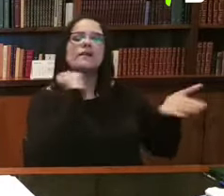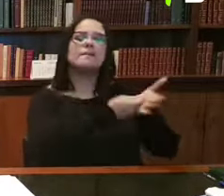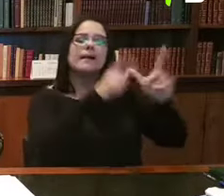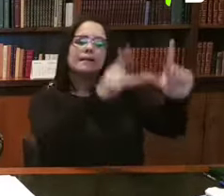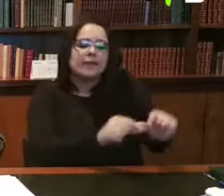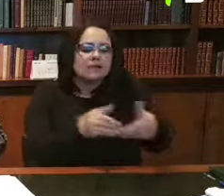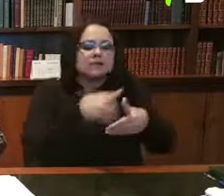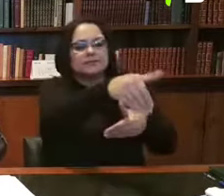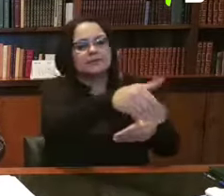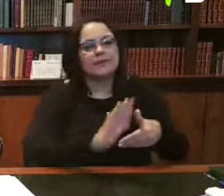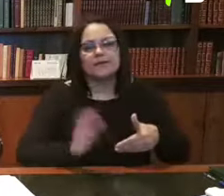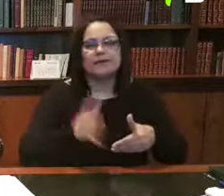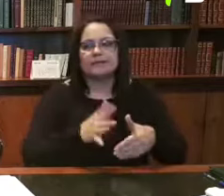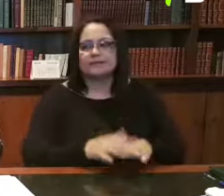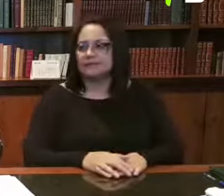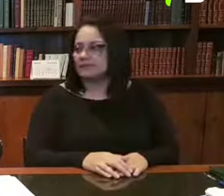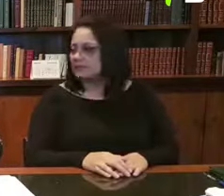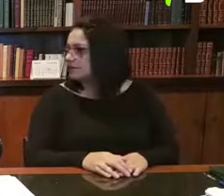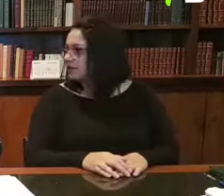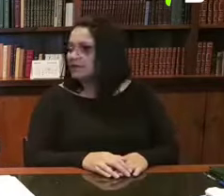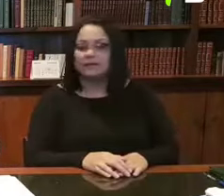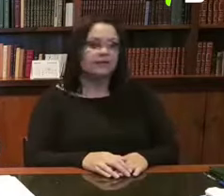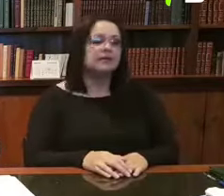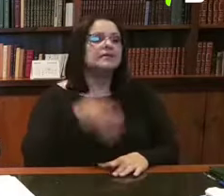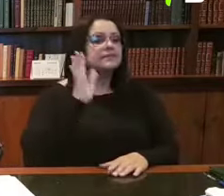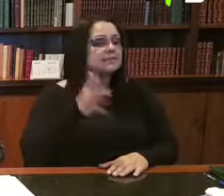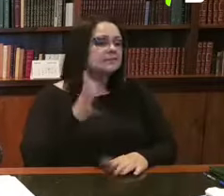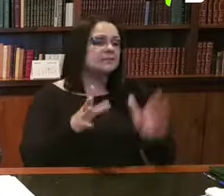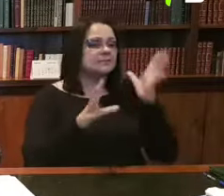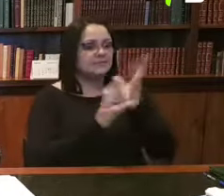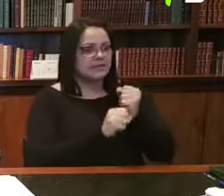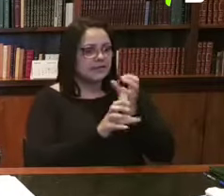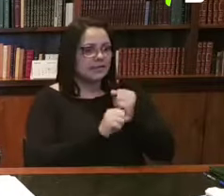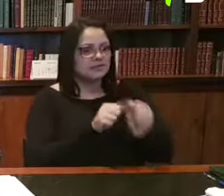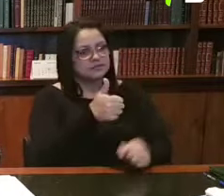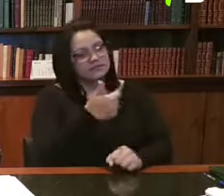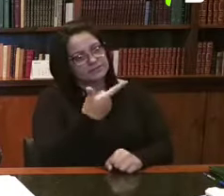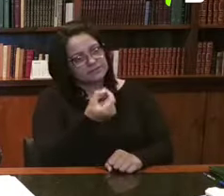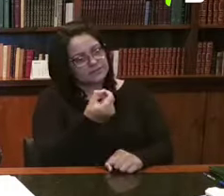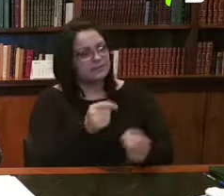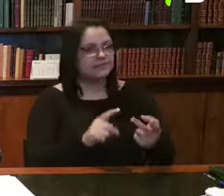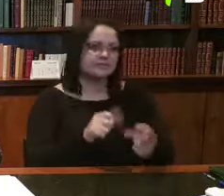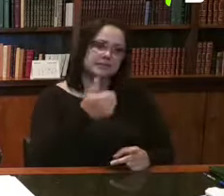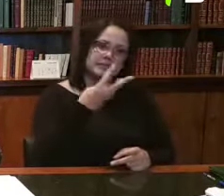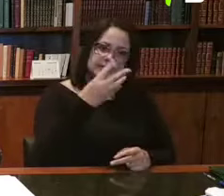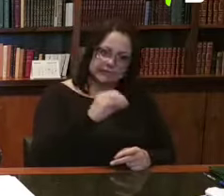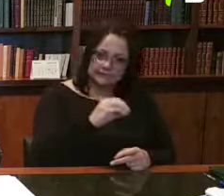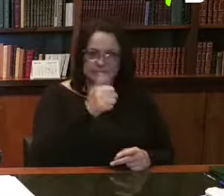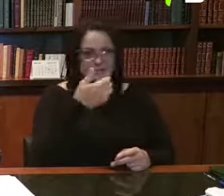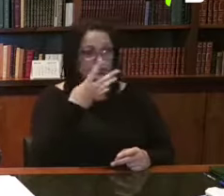pagar menos ocorrendo há mais ou menos presente nós estamos baixando os cálculos iniciais são 120 130 140